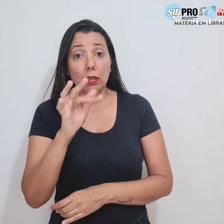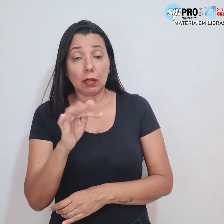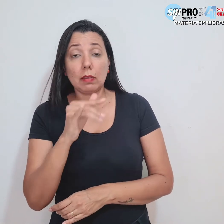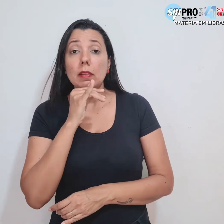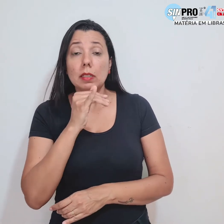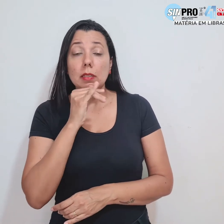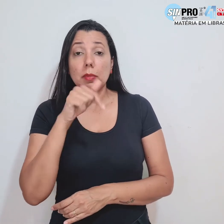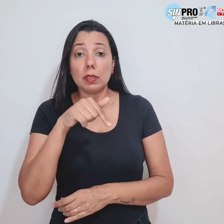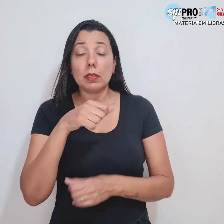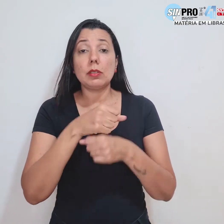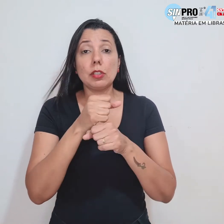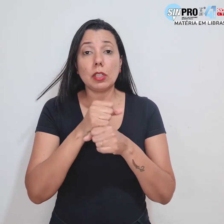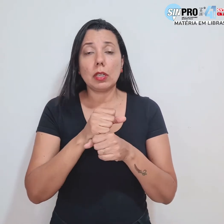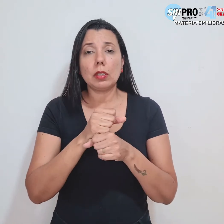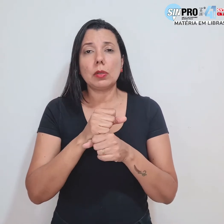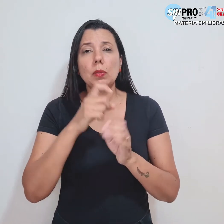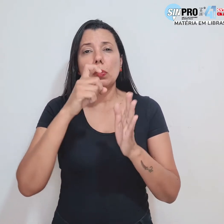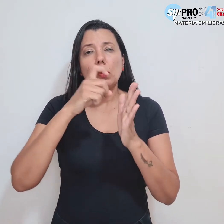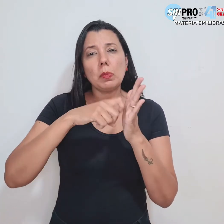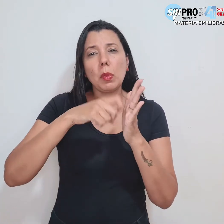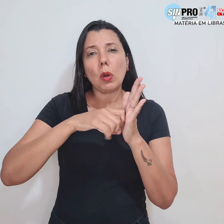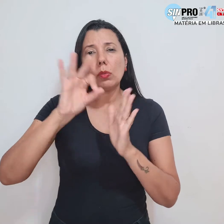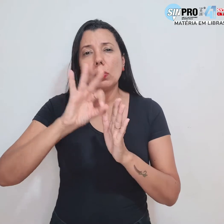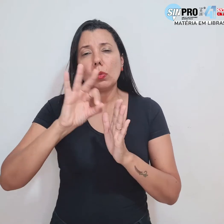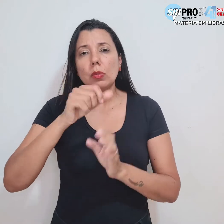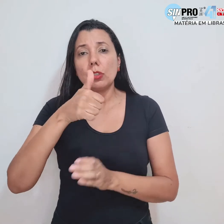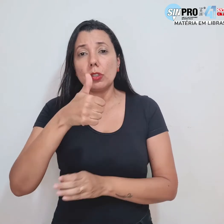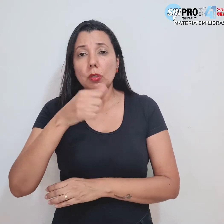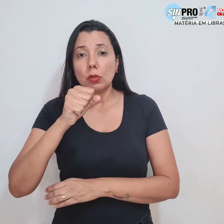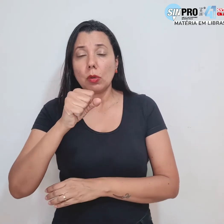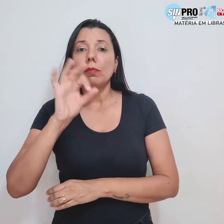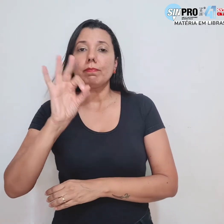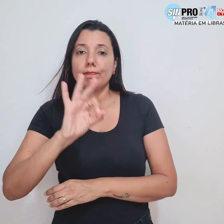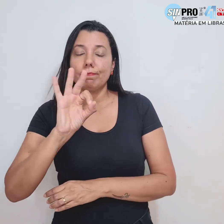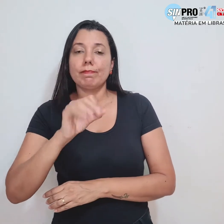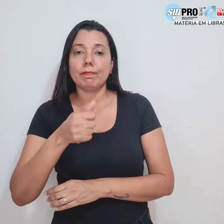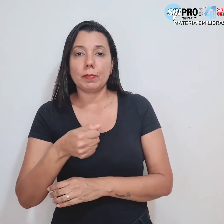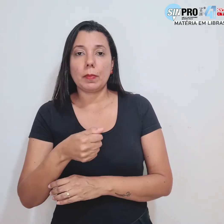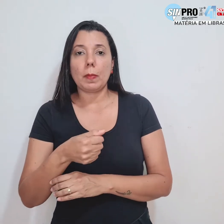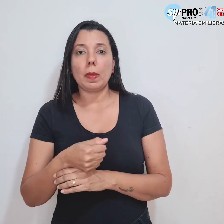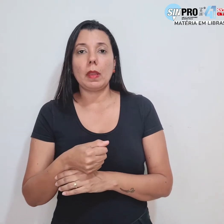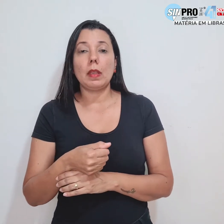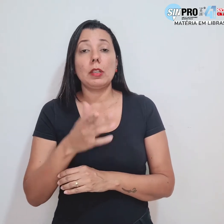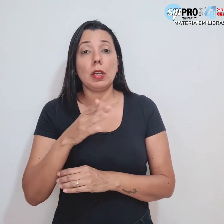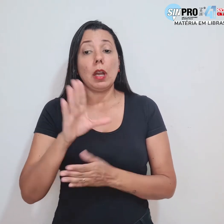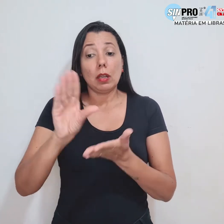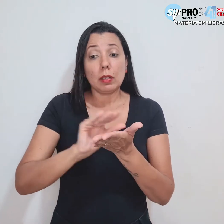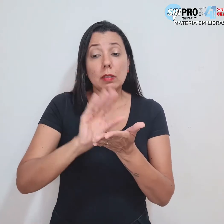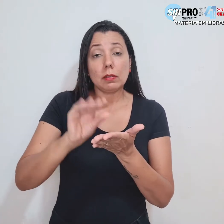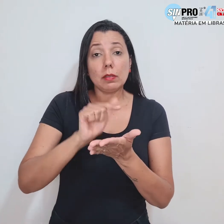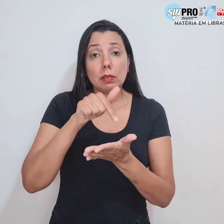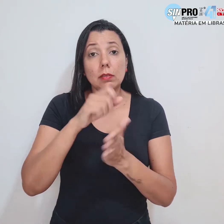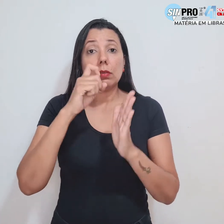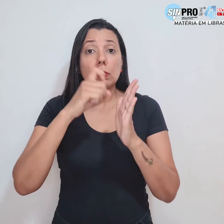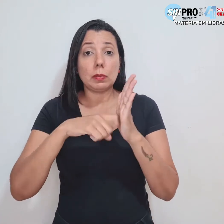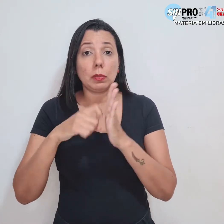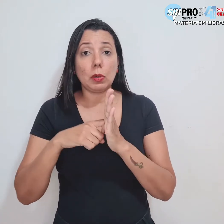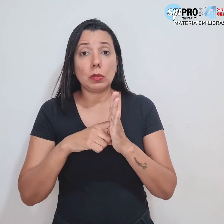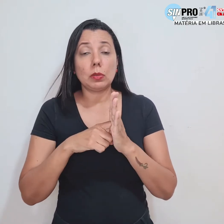exemplo, neste ano, a alíquota de ICMS é de 18%. Uma das fontes de arrecadação desse imposto são